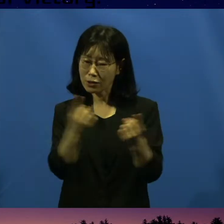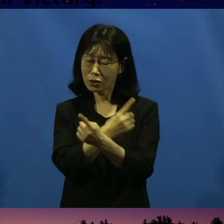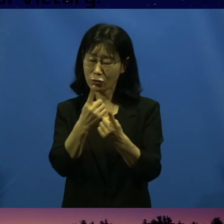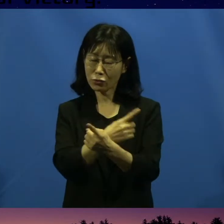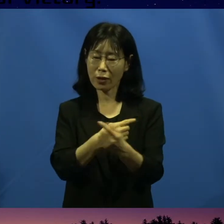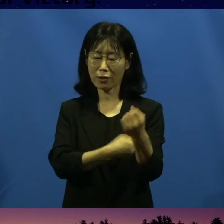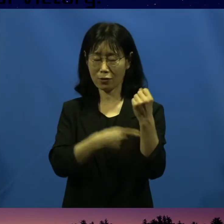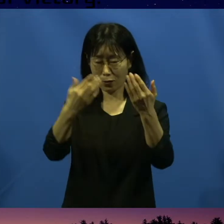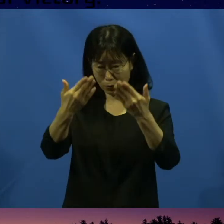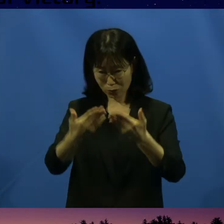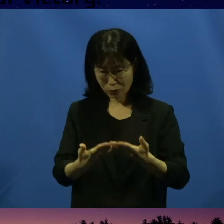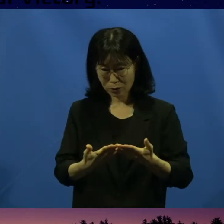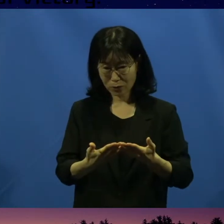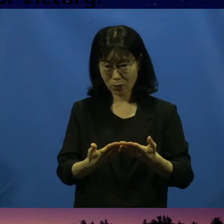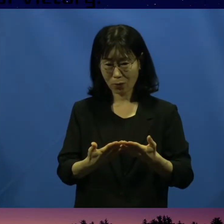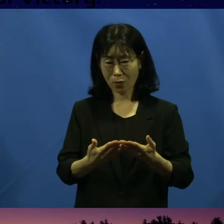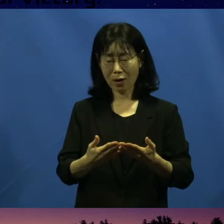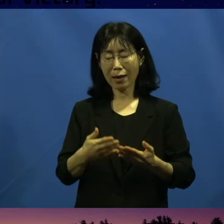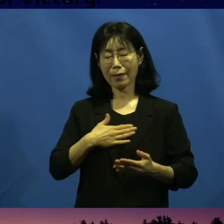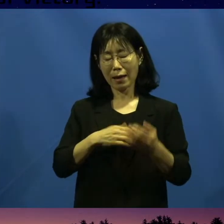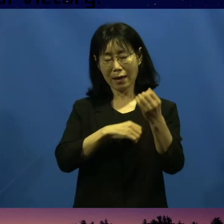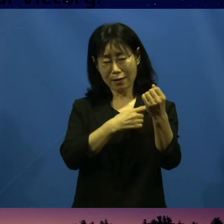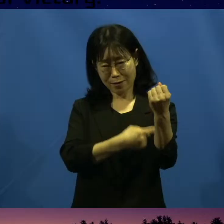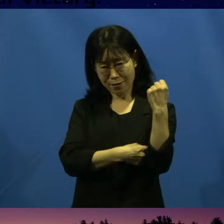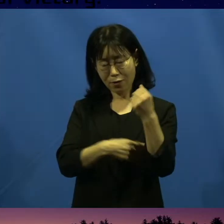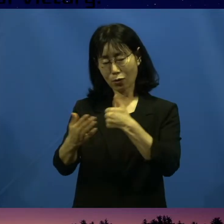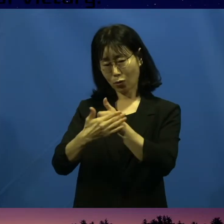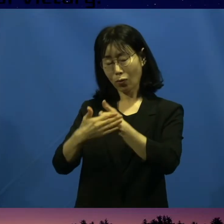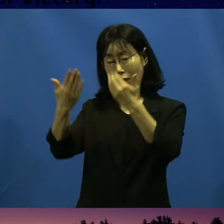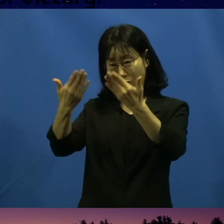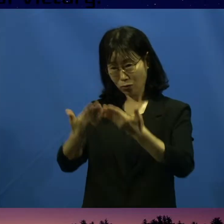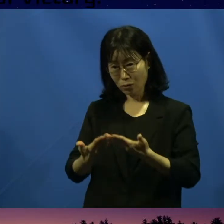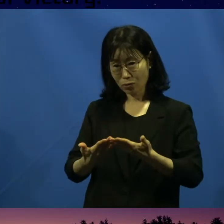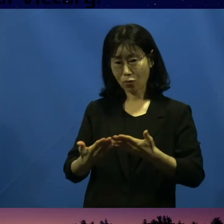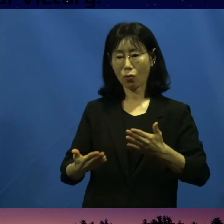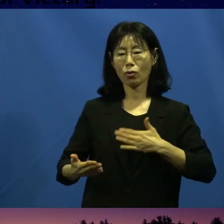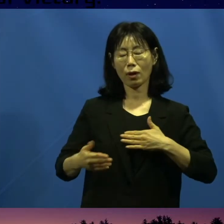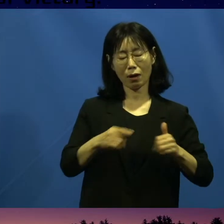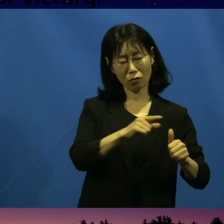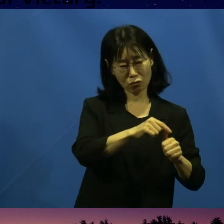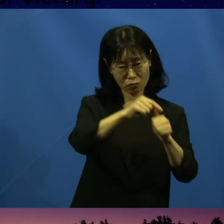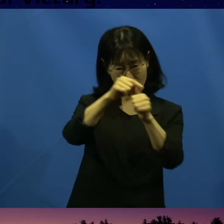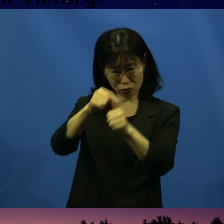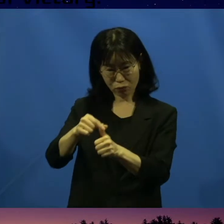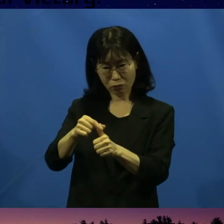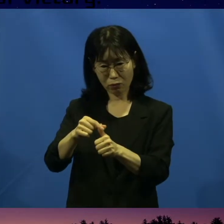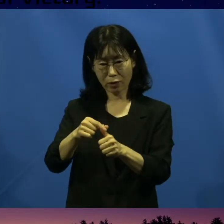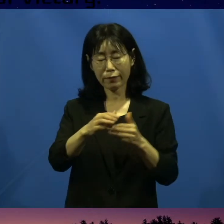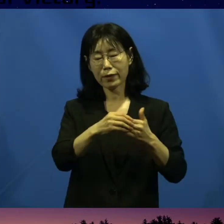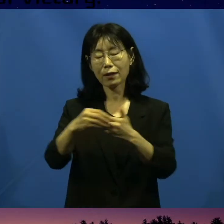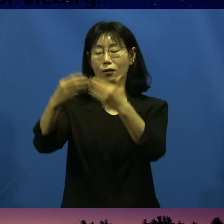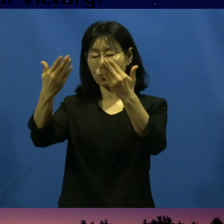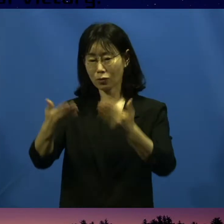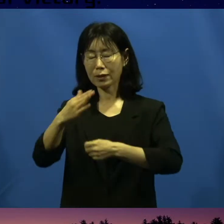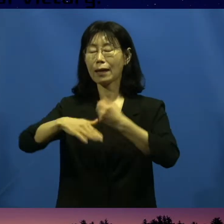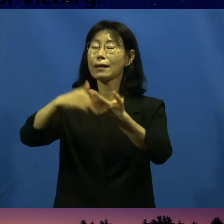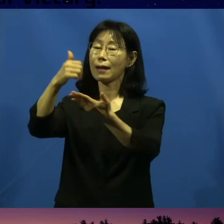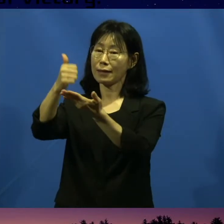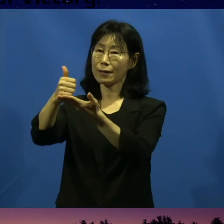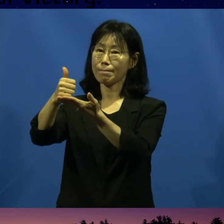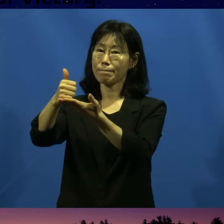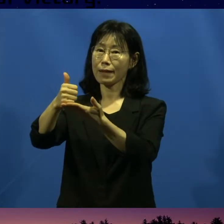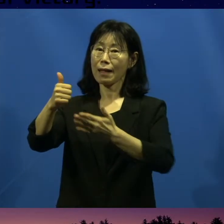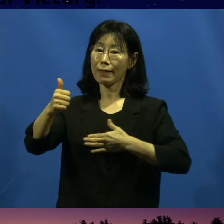우리에게 능력의 근원이 되시고 우리를 구원으로 이끌어내실, 건져내실 그분, 나를